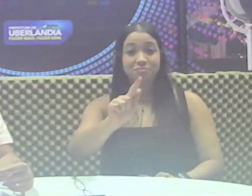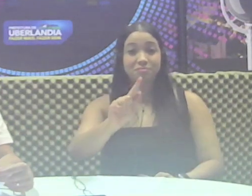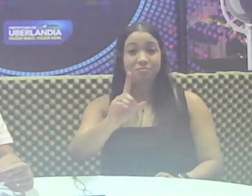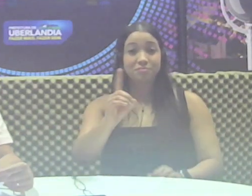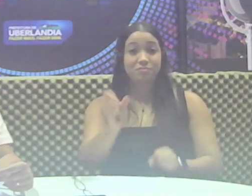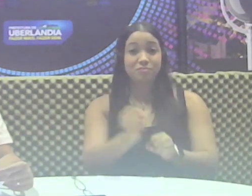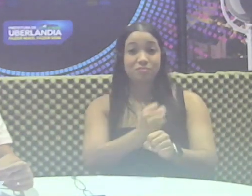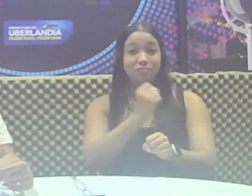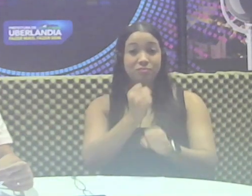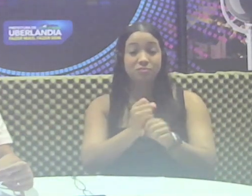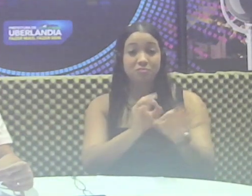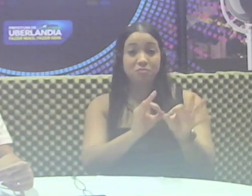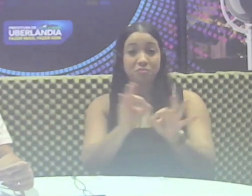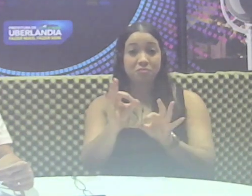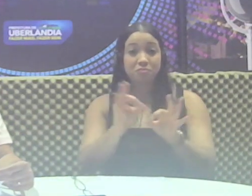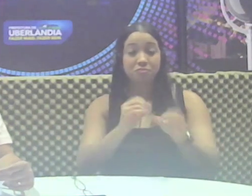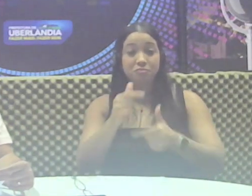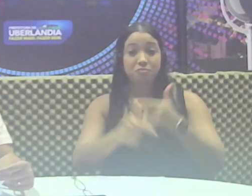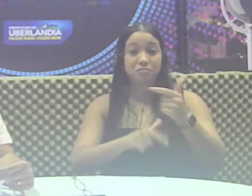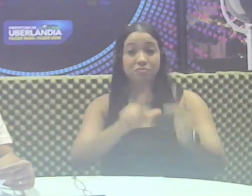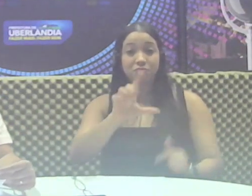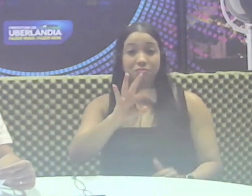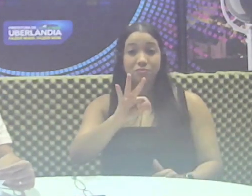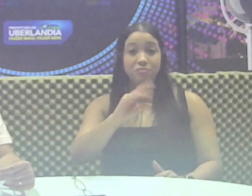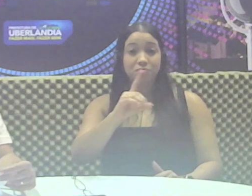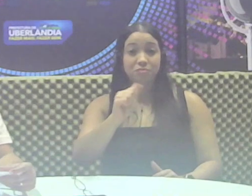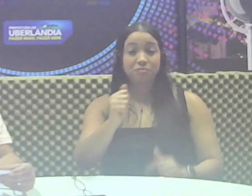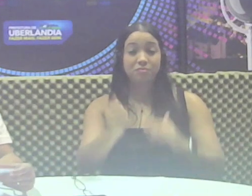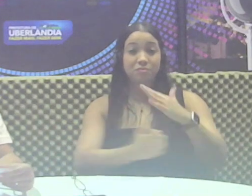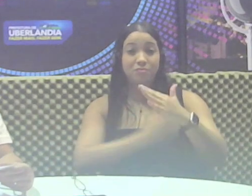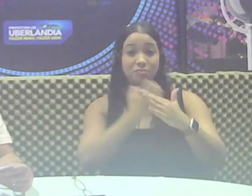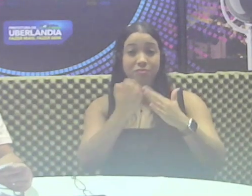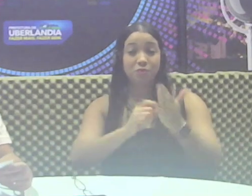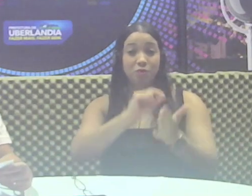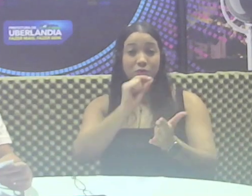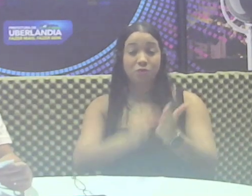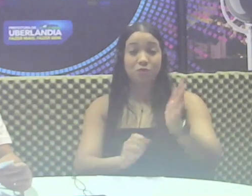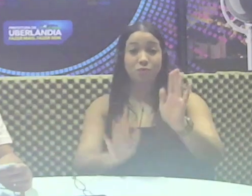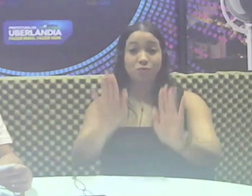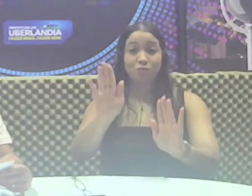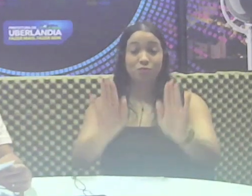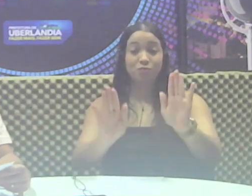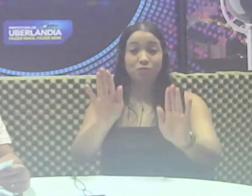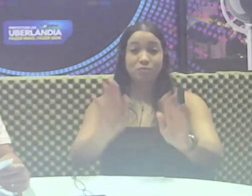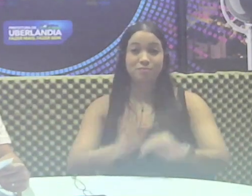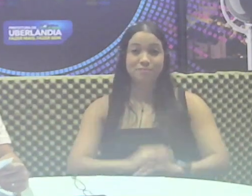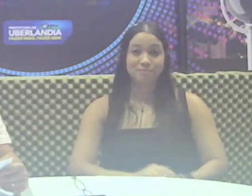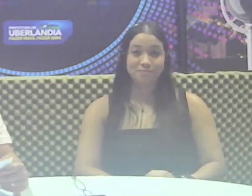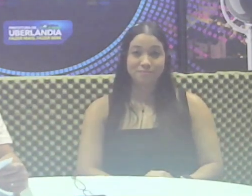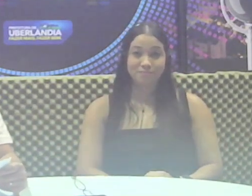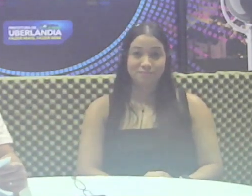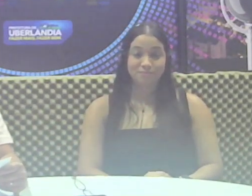Construções, Montagens e Serviços Limitada, empresa contratada por meio de licitação.